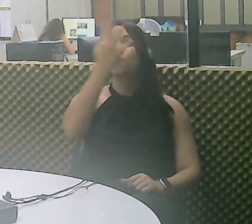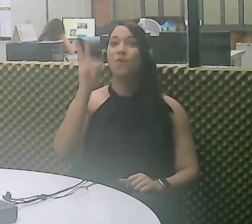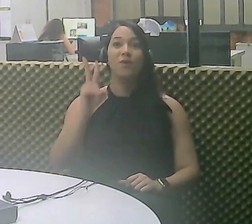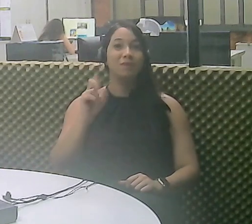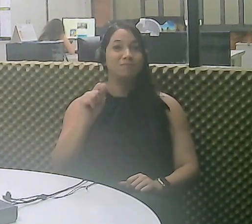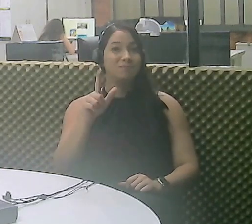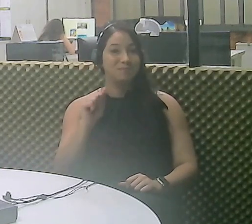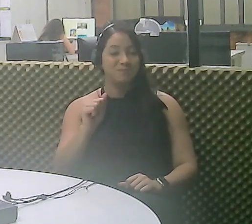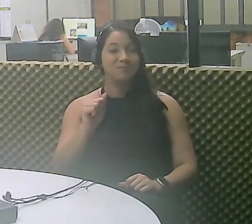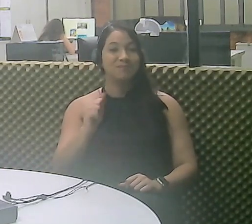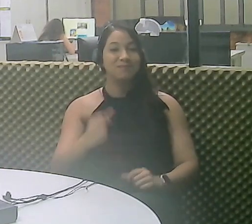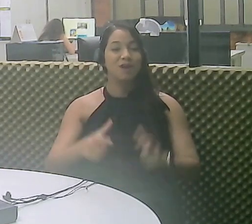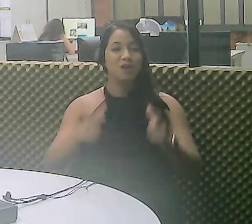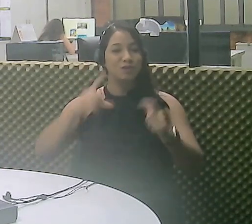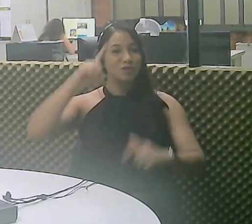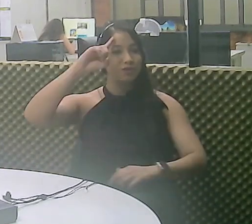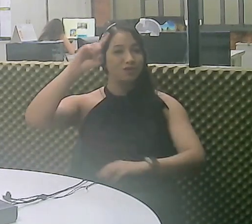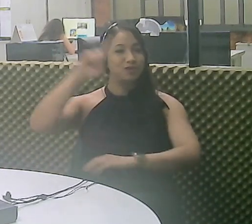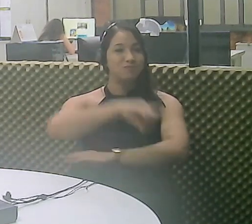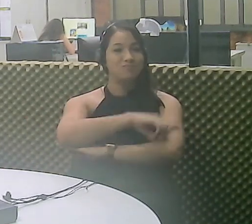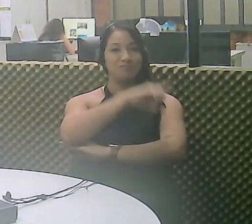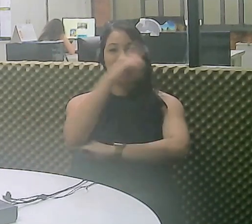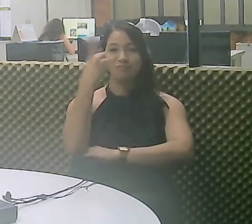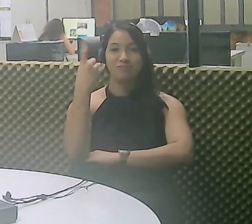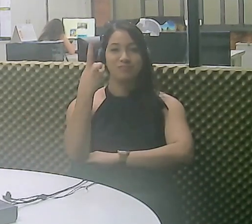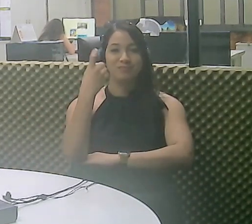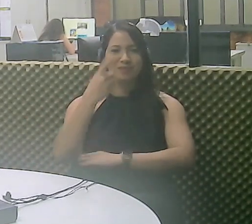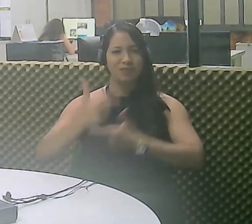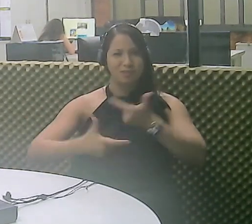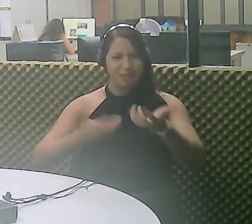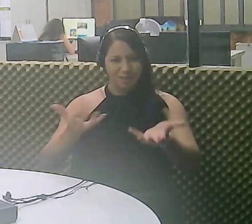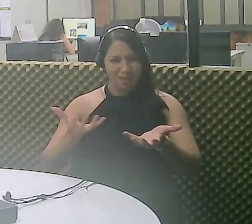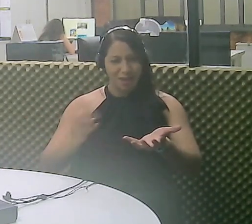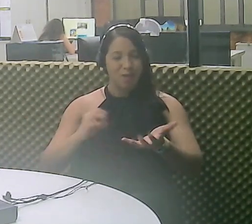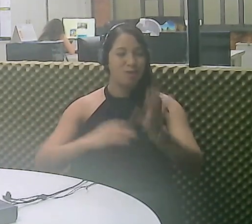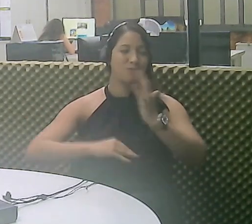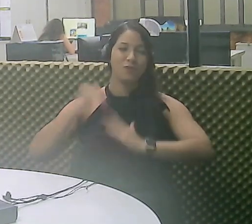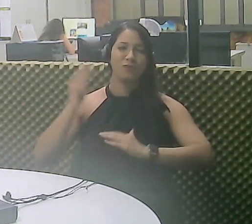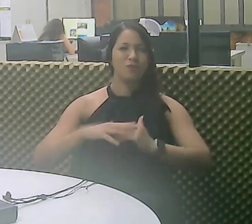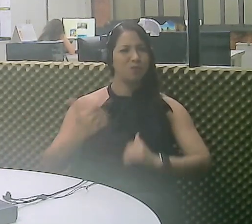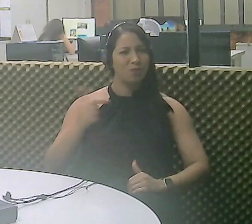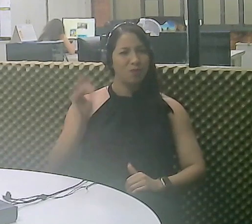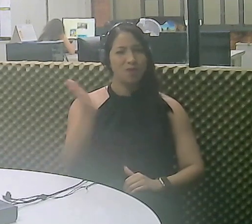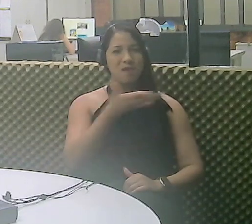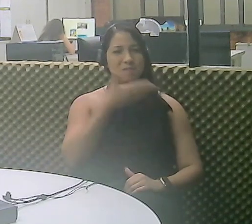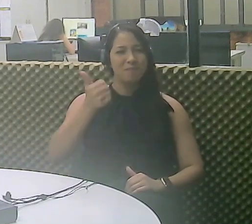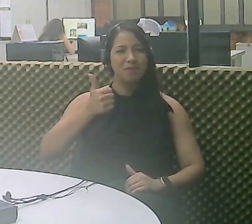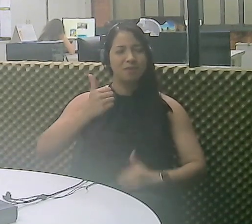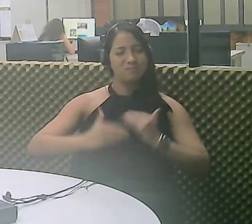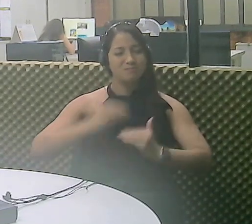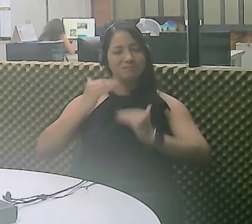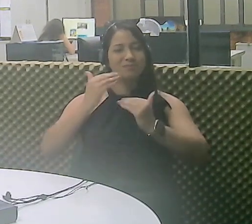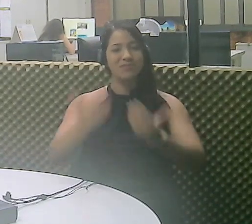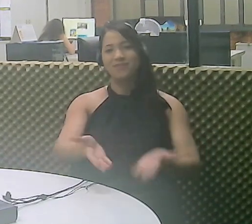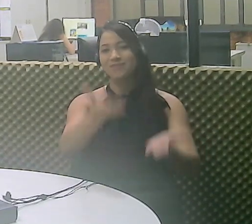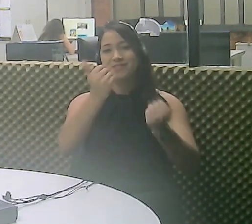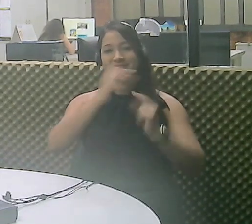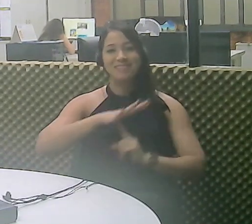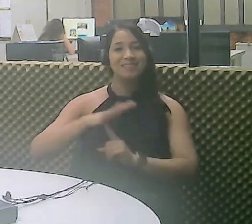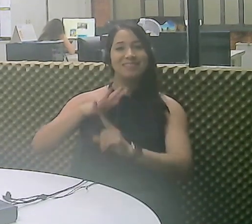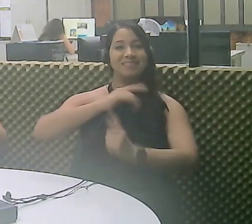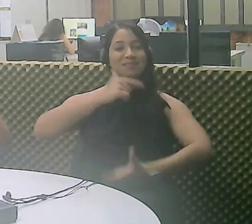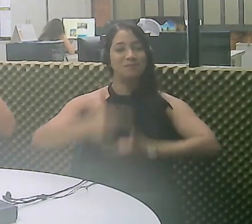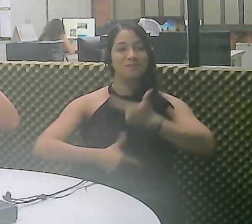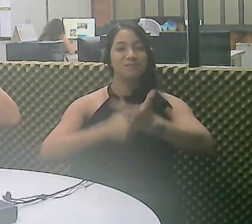de vagas num único dia. Quer começar a trabalhar ou mudar de área, melhorar na carreira? Vem pro mega feirão